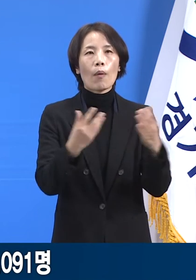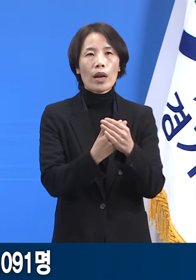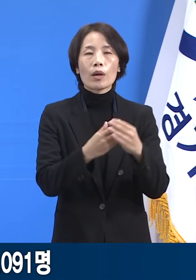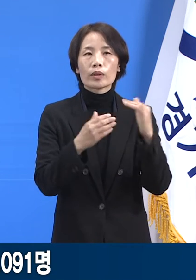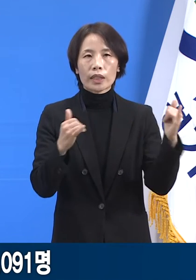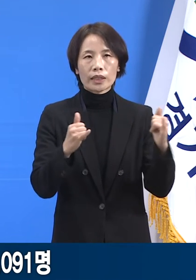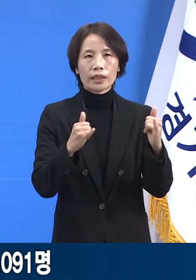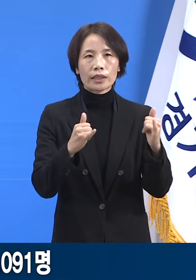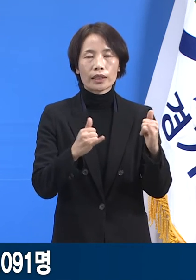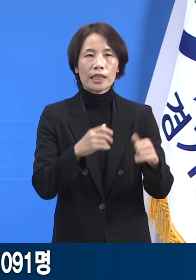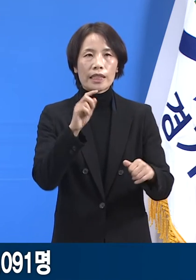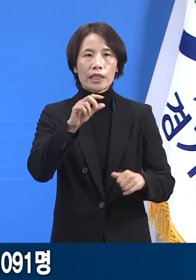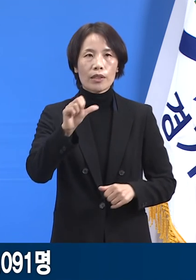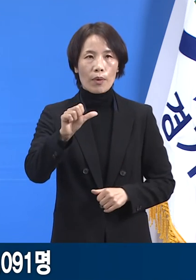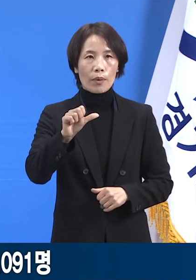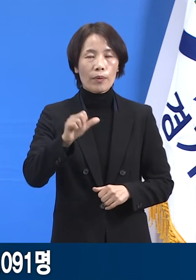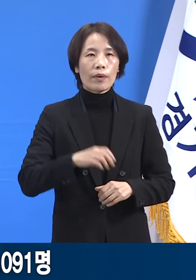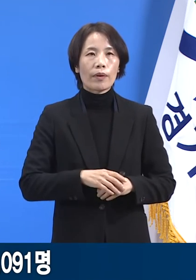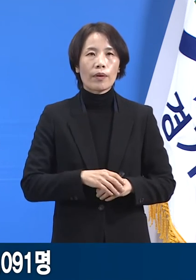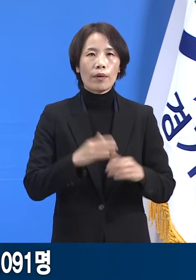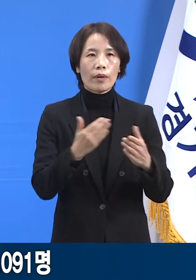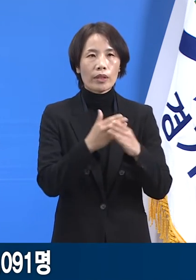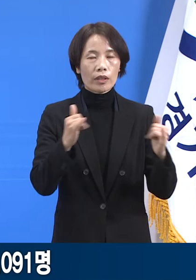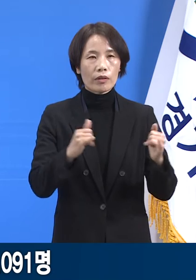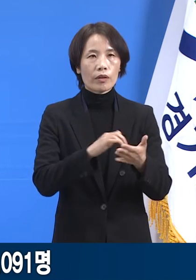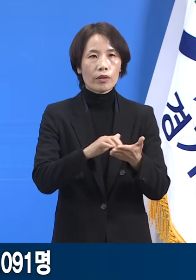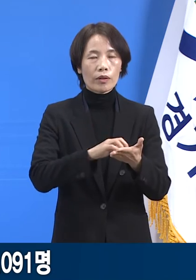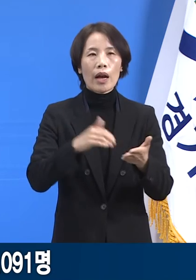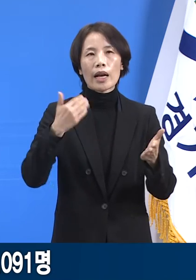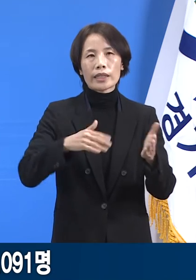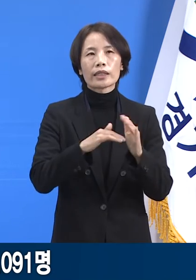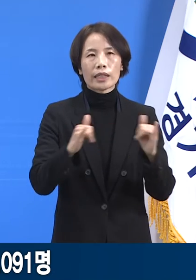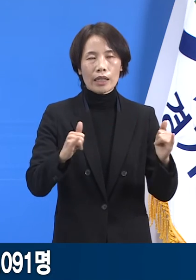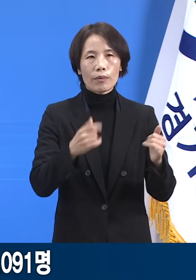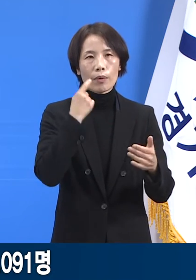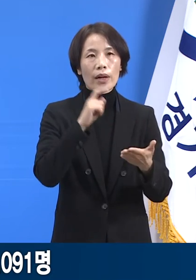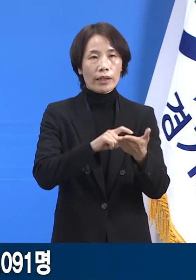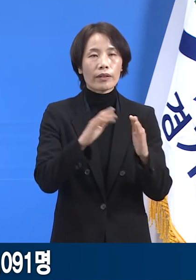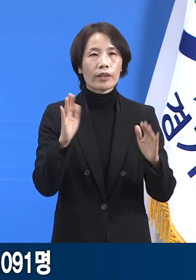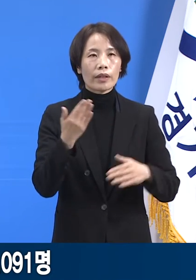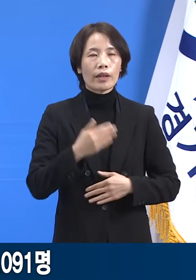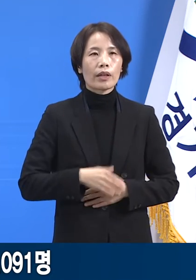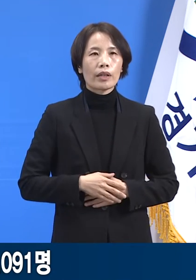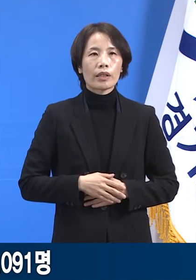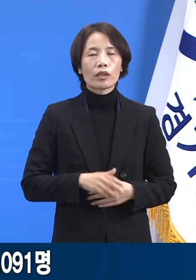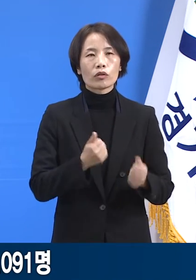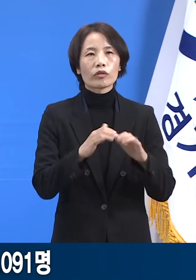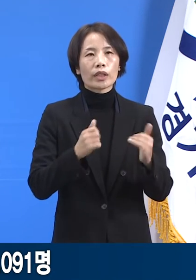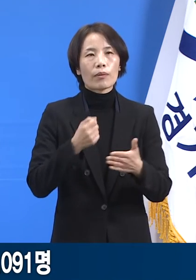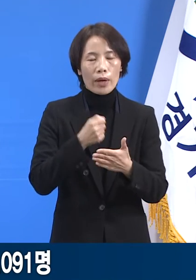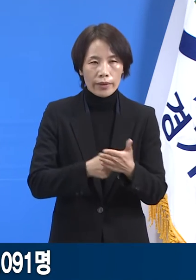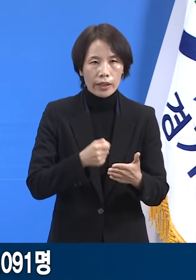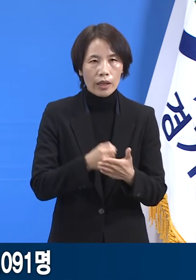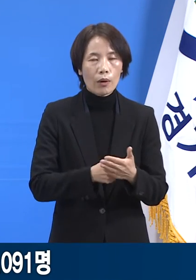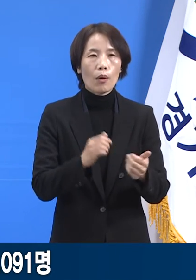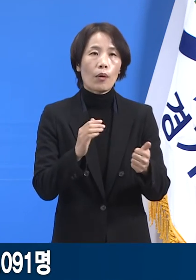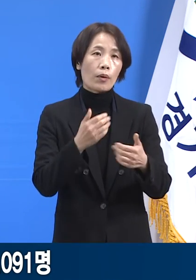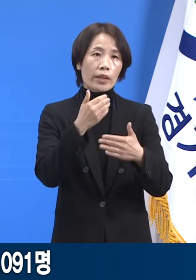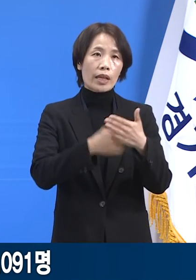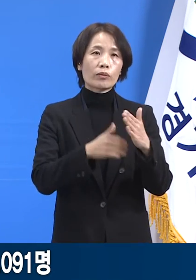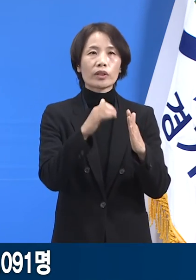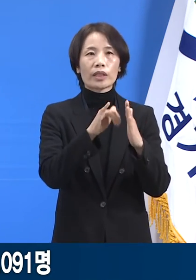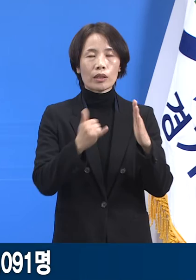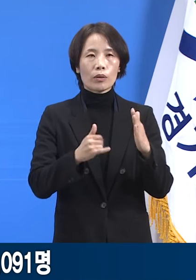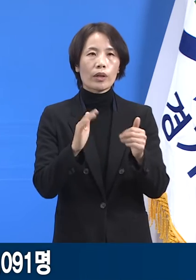사망자의 53%가 백신 미접종자로 확인되었습니다. 상가 고인의 명복을 빌며 유가족 분들께